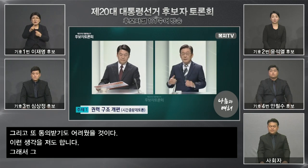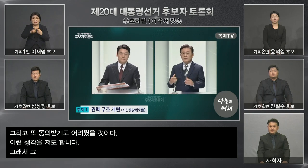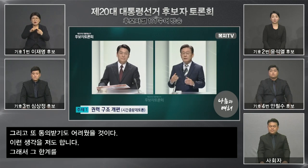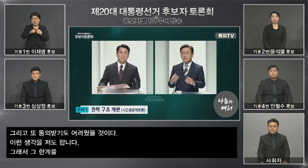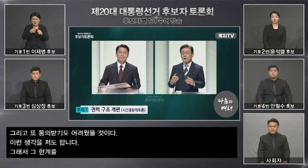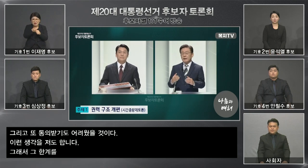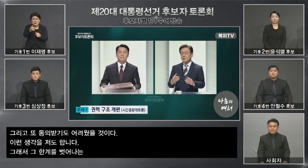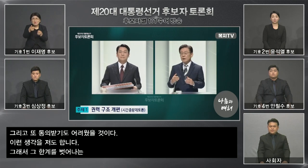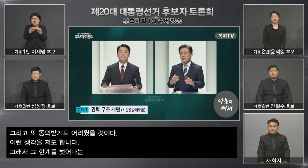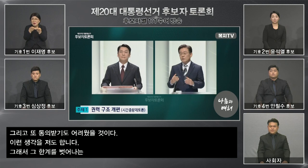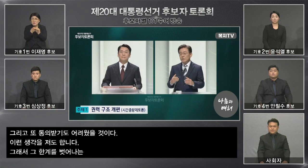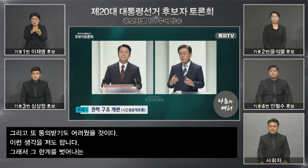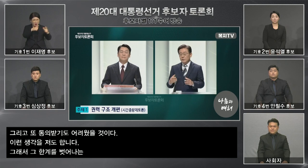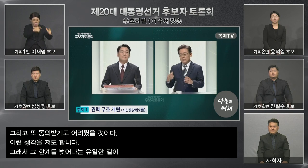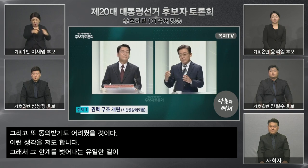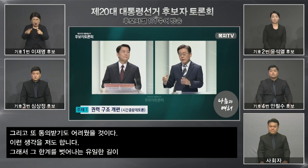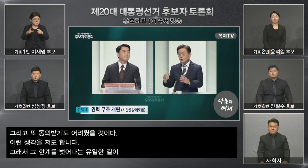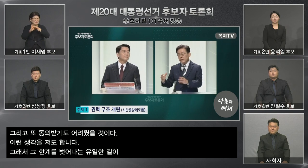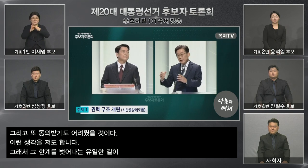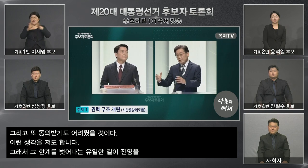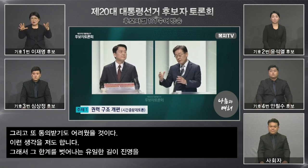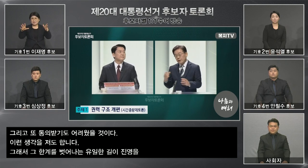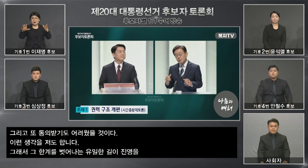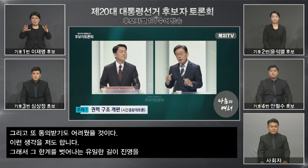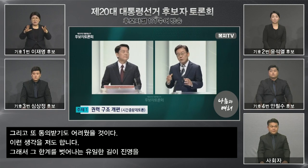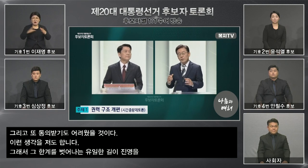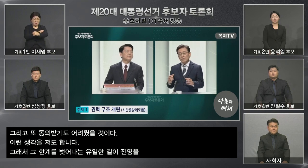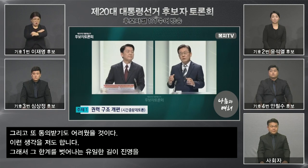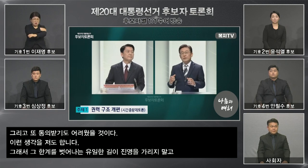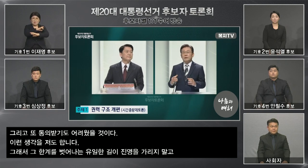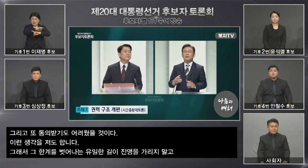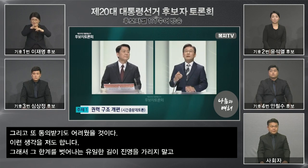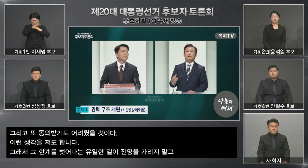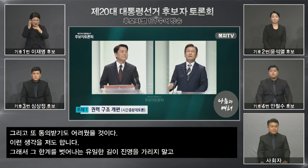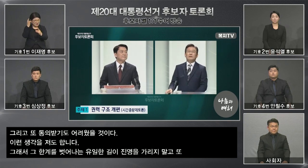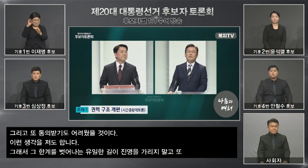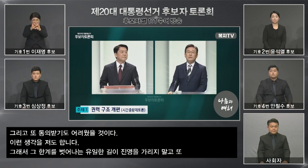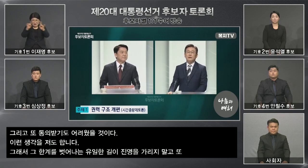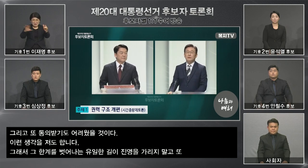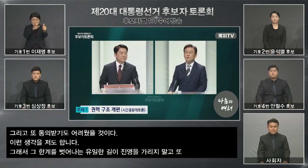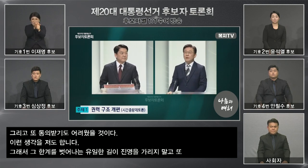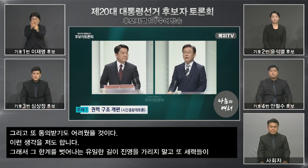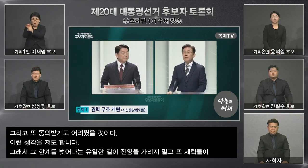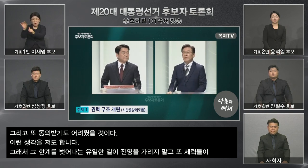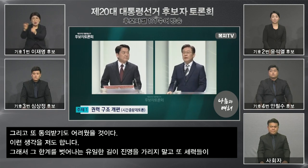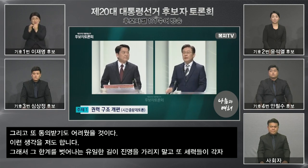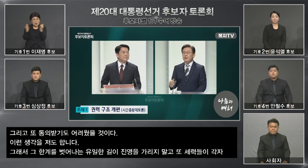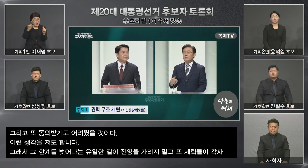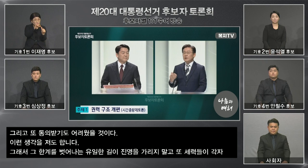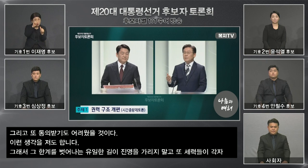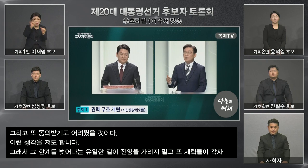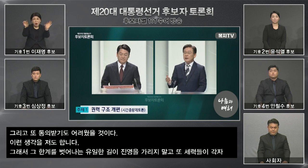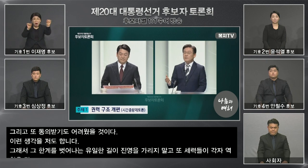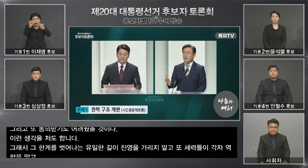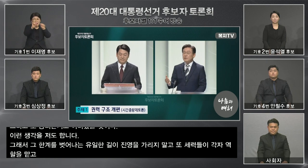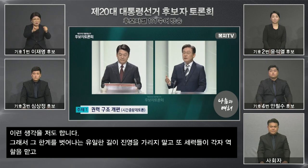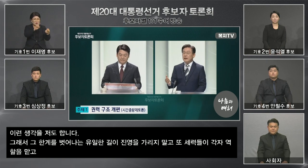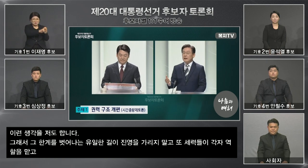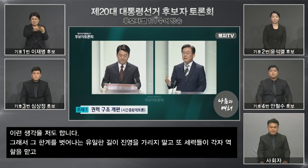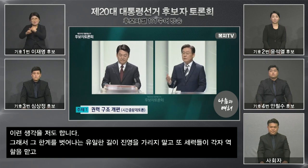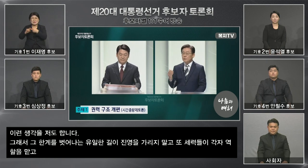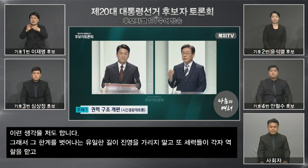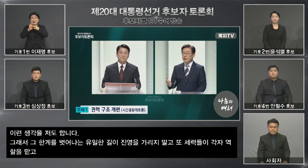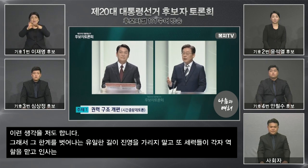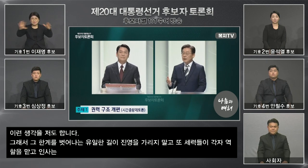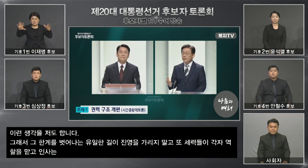진영을 가리지 말고 또 세력들이 각자 역할을 좀 맡고 인사는 적재적소에 네 편 내 편 가리지 말고